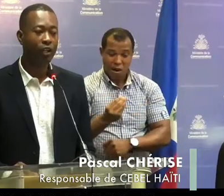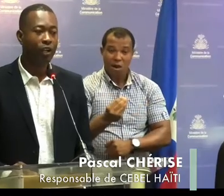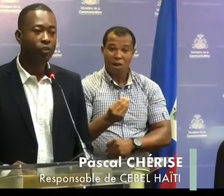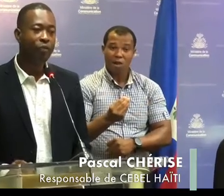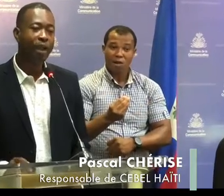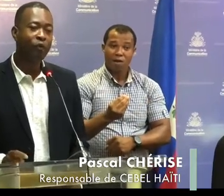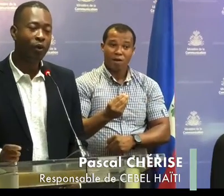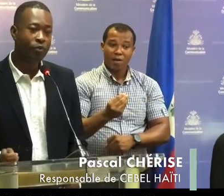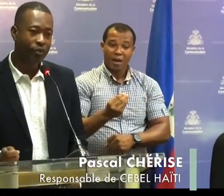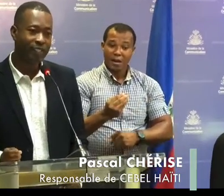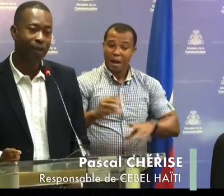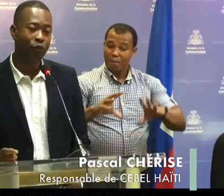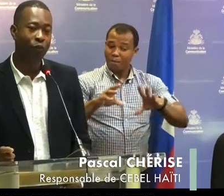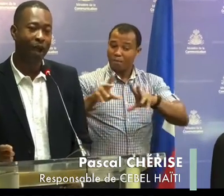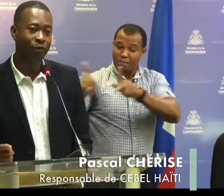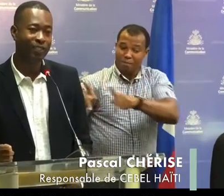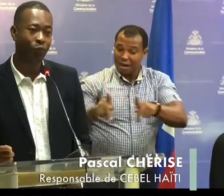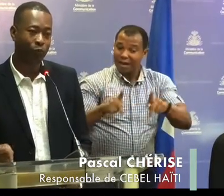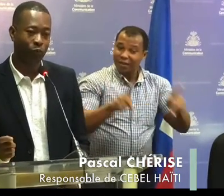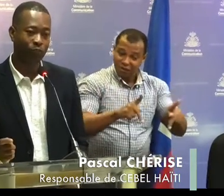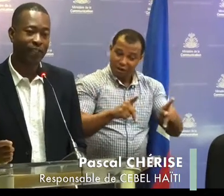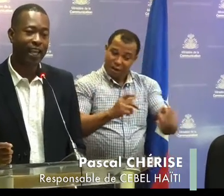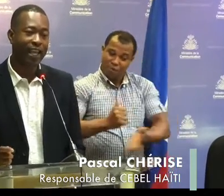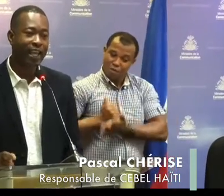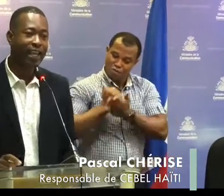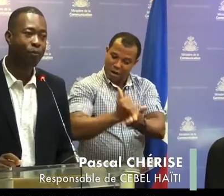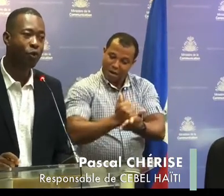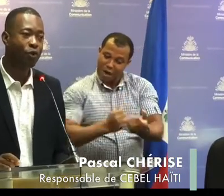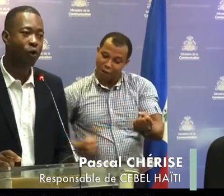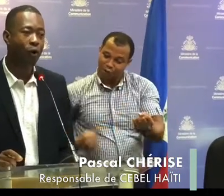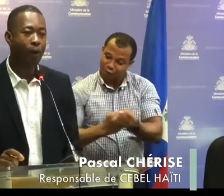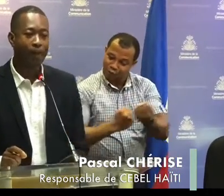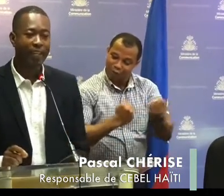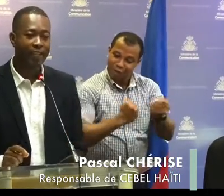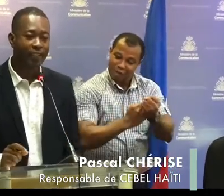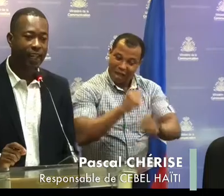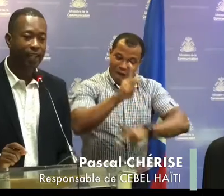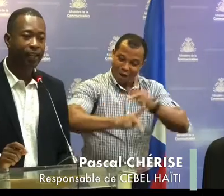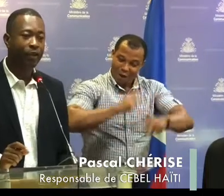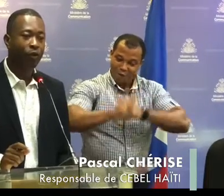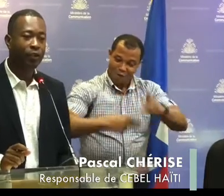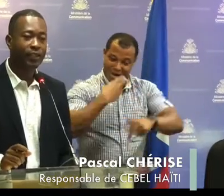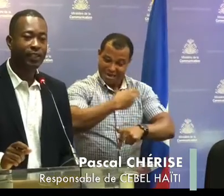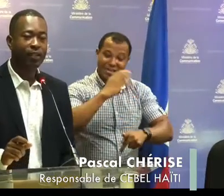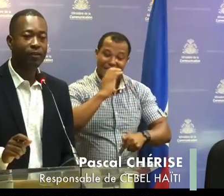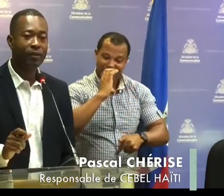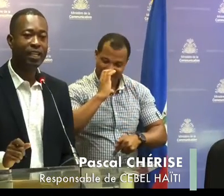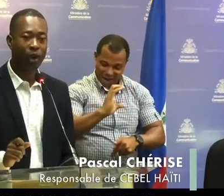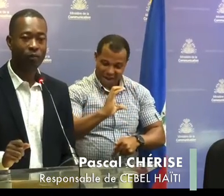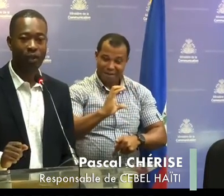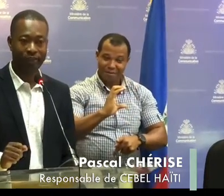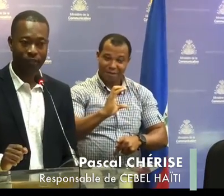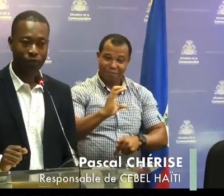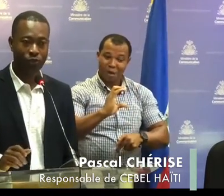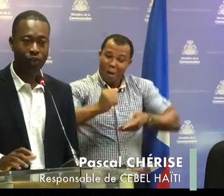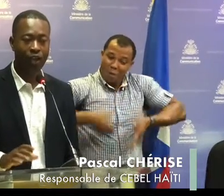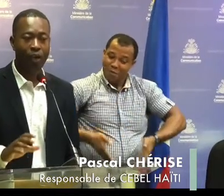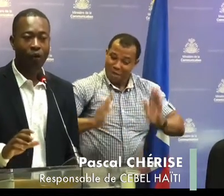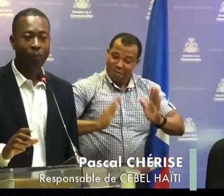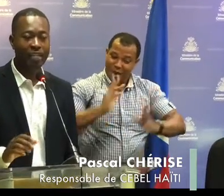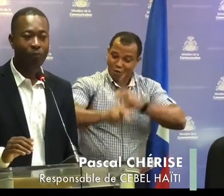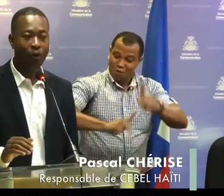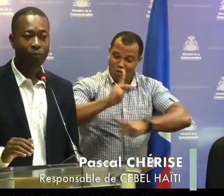Donc nous-mêmes nous sommes juste là pour nous faire un petit coup de pouce, aider mon yo mettre un petit minimum